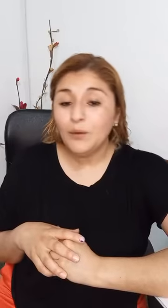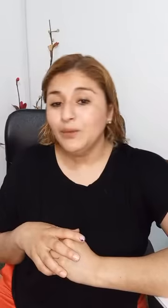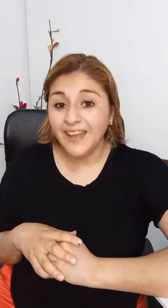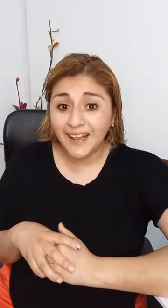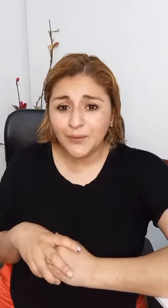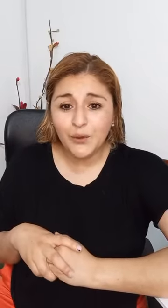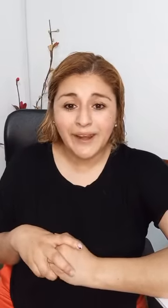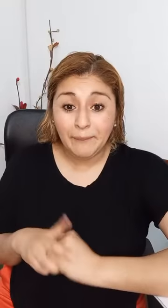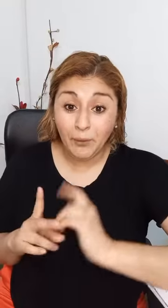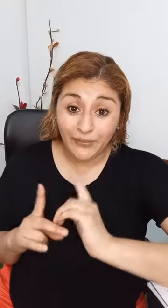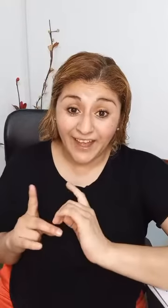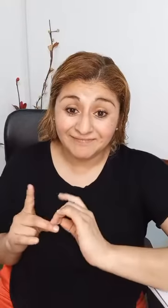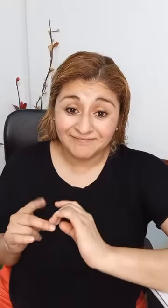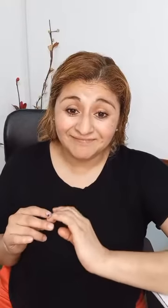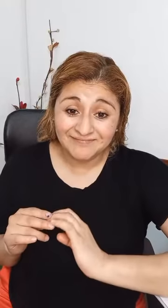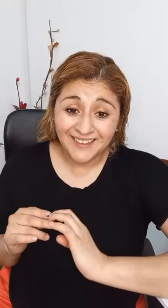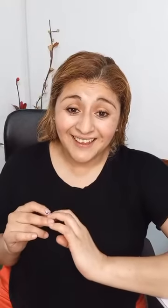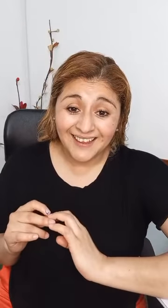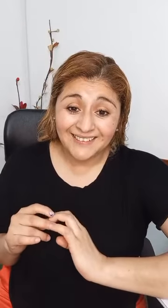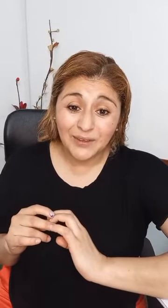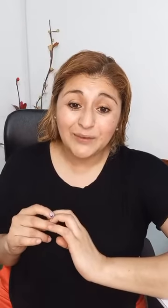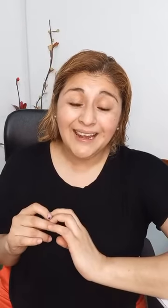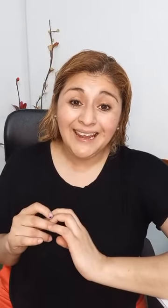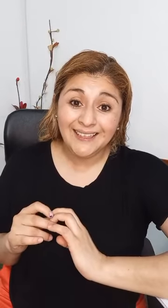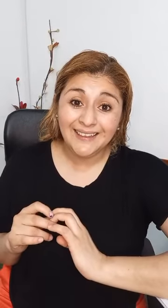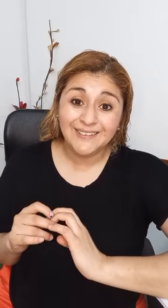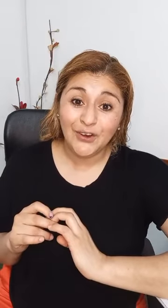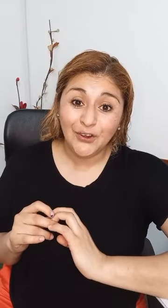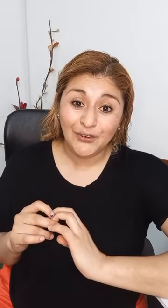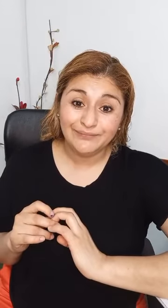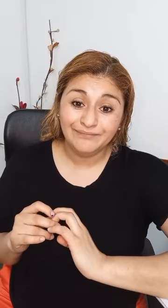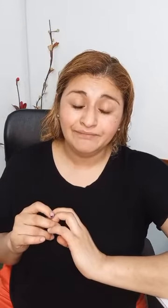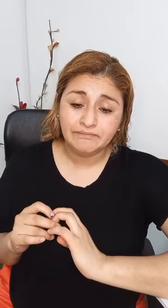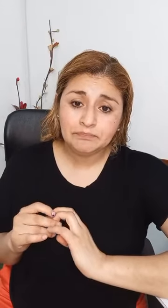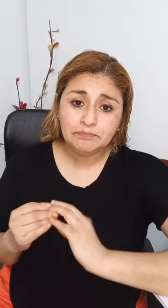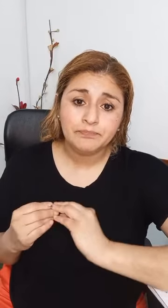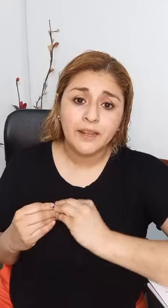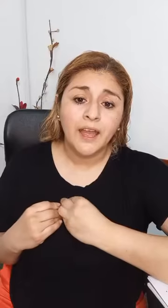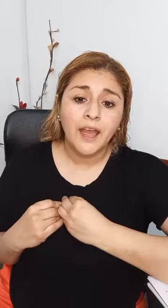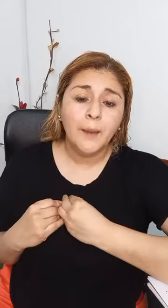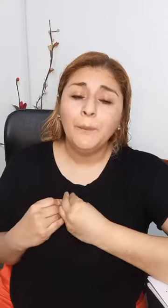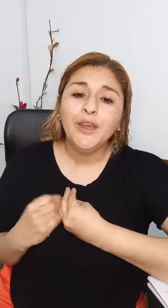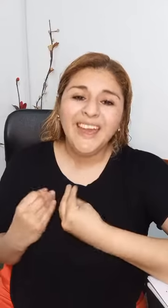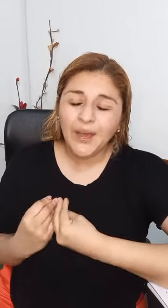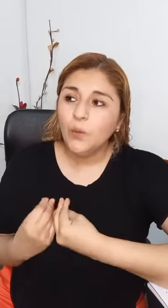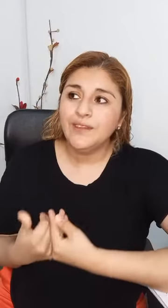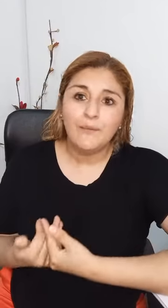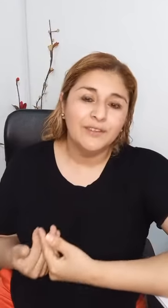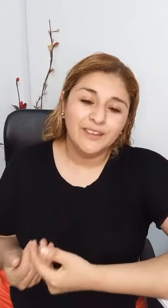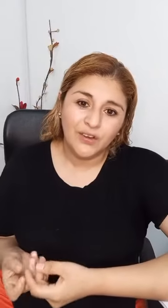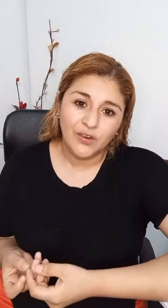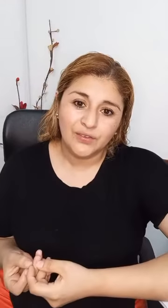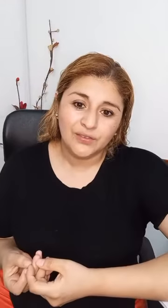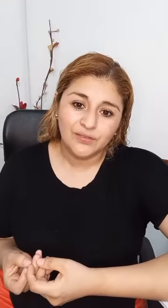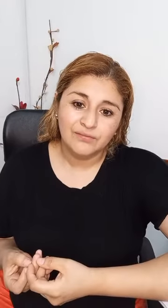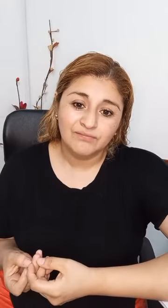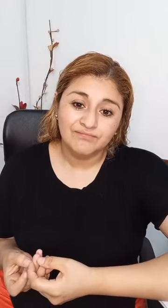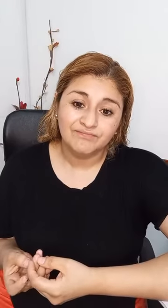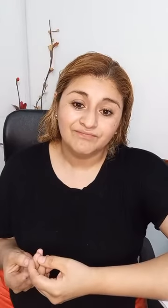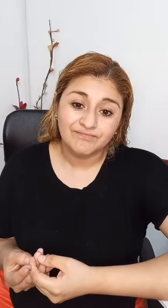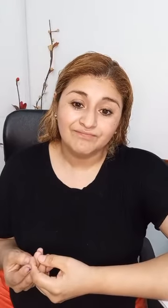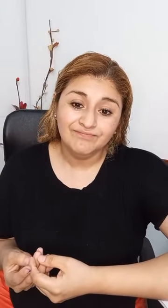Me gustaría que alguno me responda si usan lentes o no. ¿Por qué usamos anteojos?